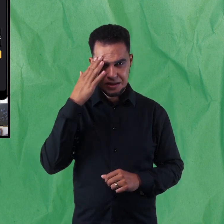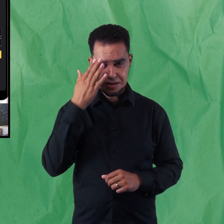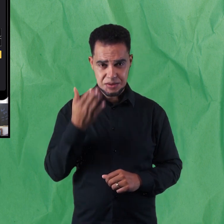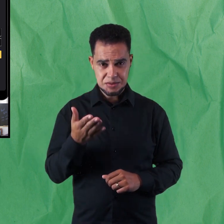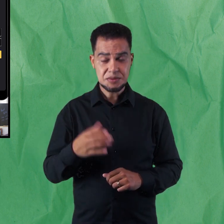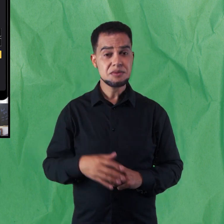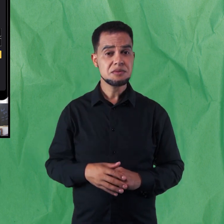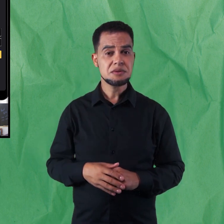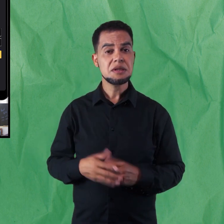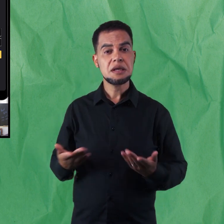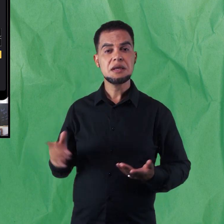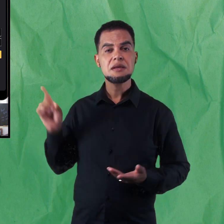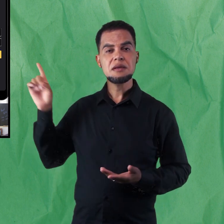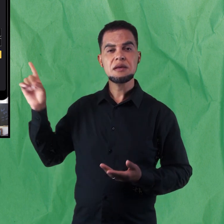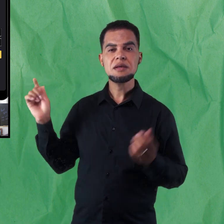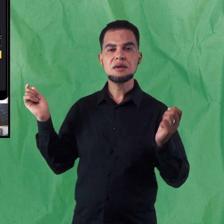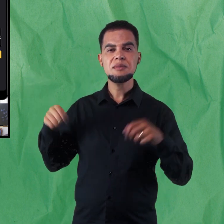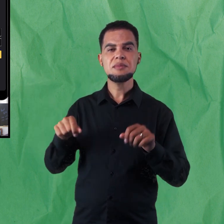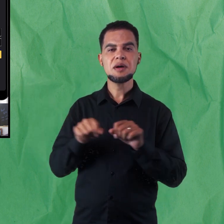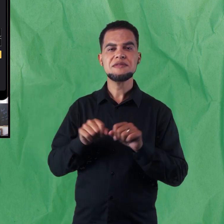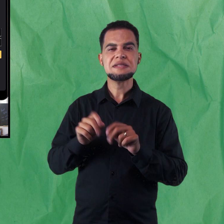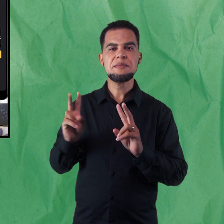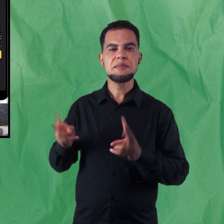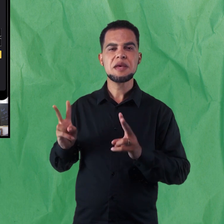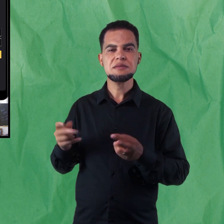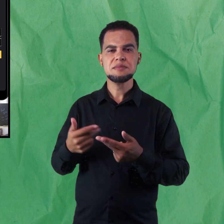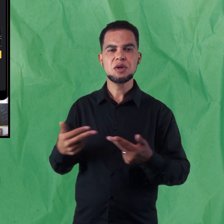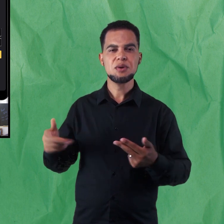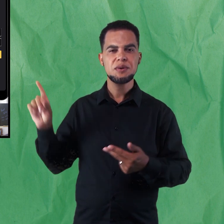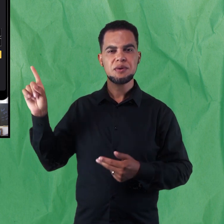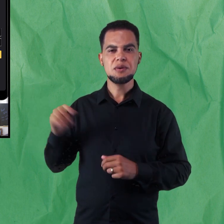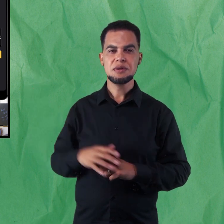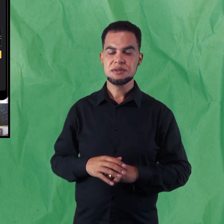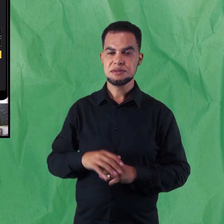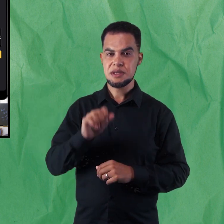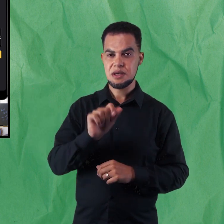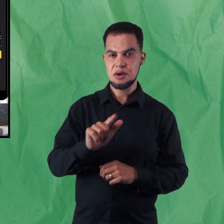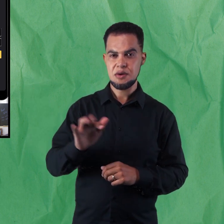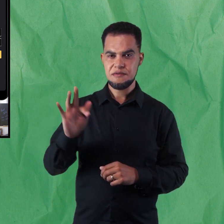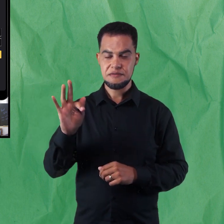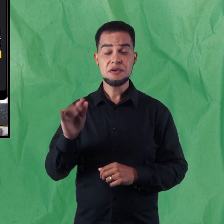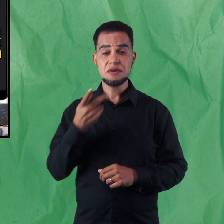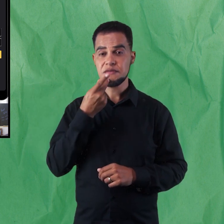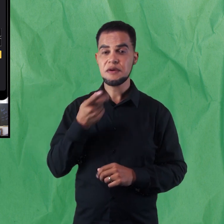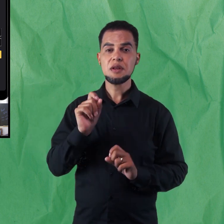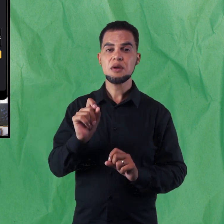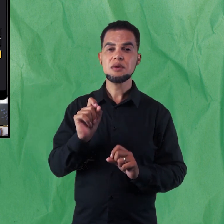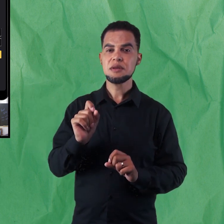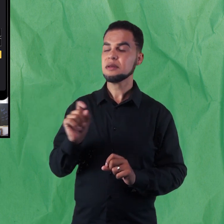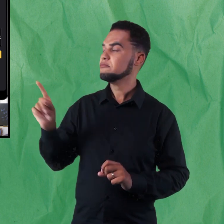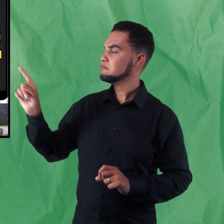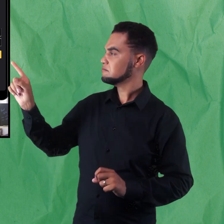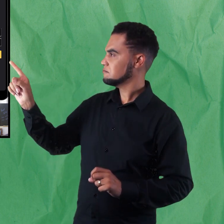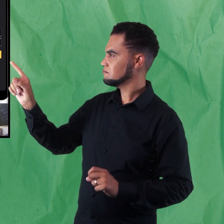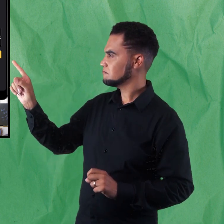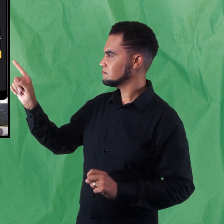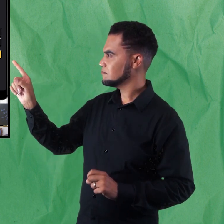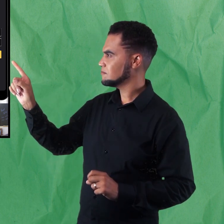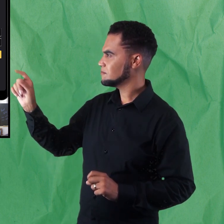Entenderam? E aqui eu posso fazer a mesma coisa, né? Um auth e eu vou falar o quê? User